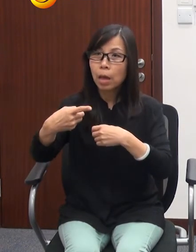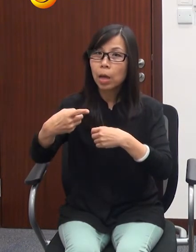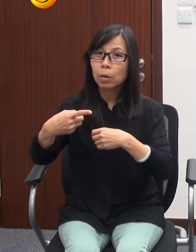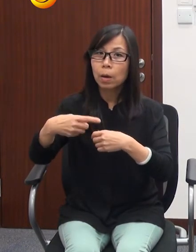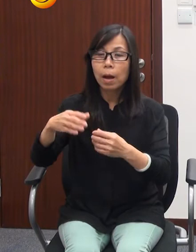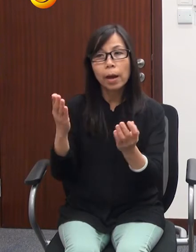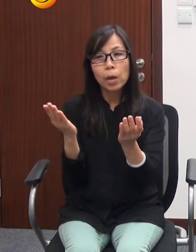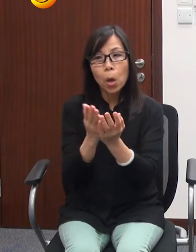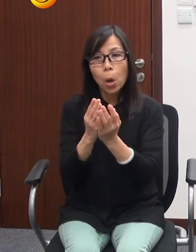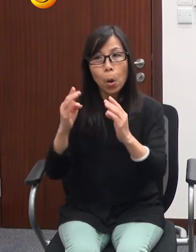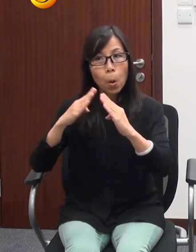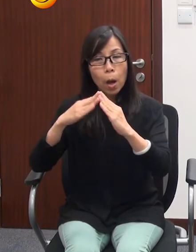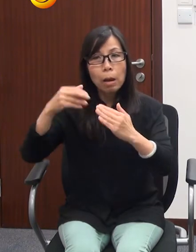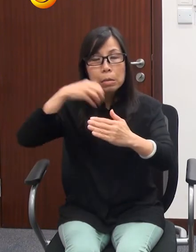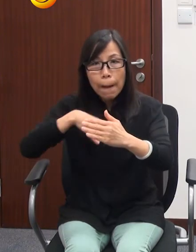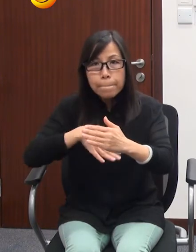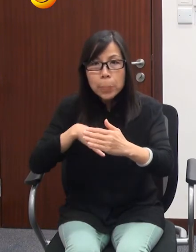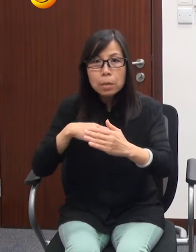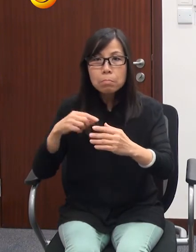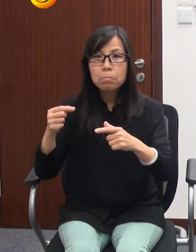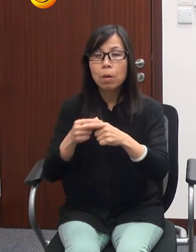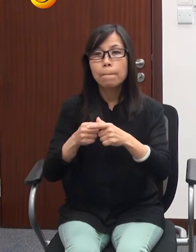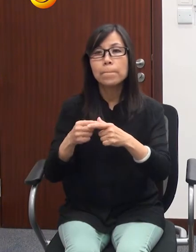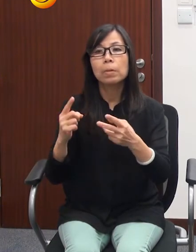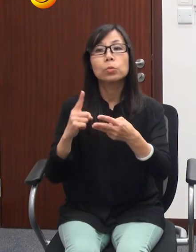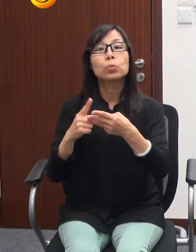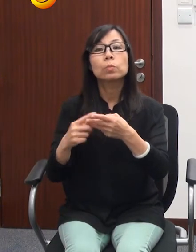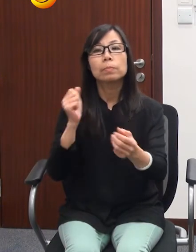動其實是有可能發生。